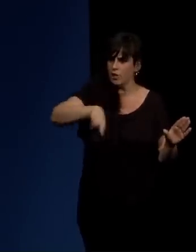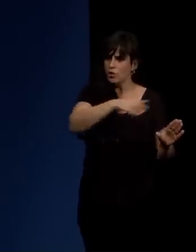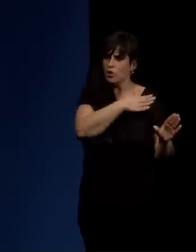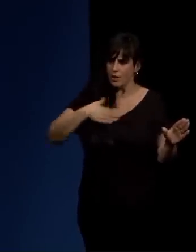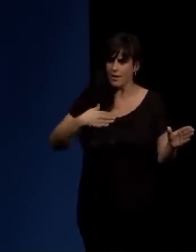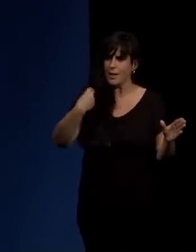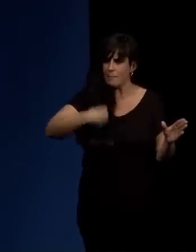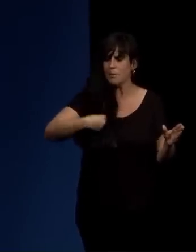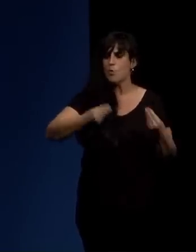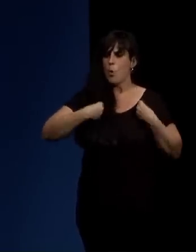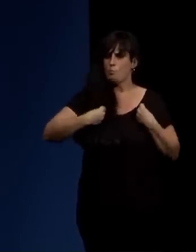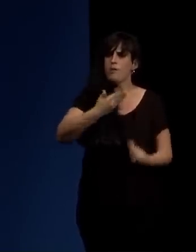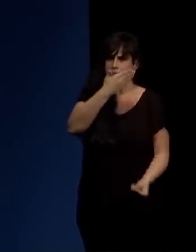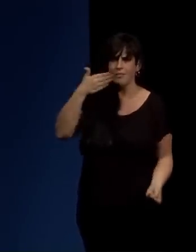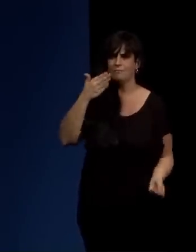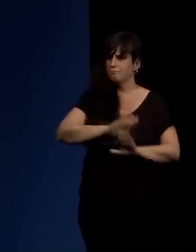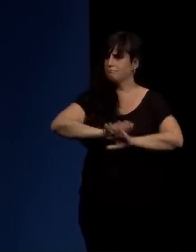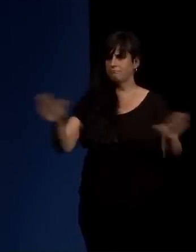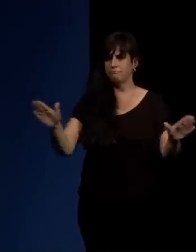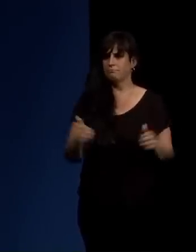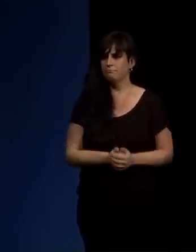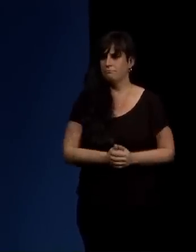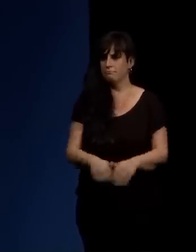vida digna, e témonos que mover.